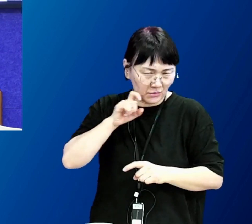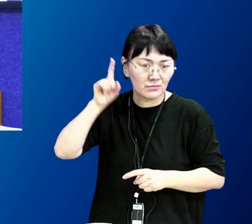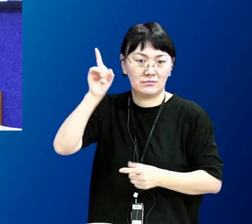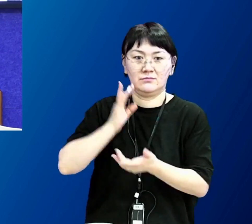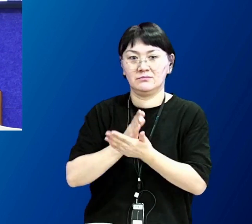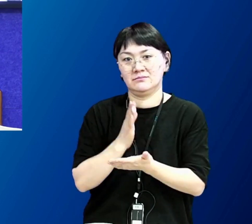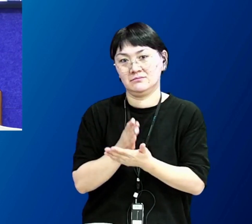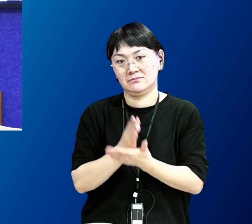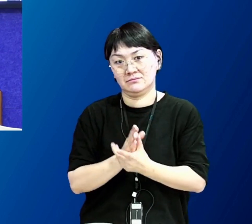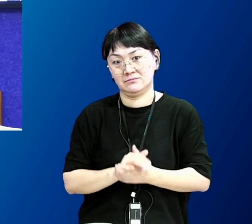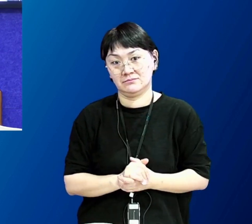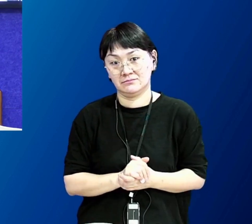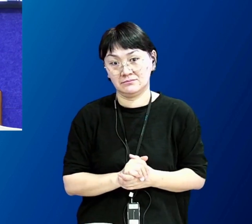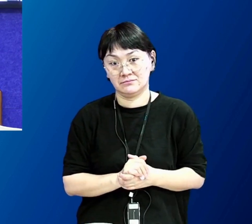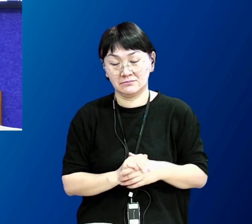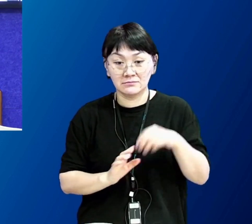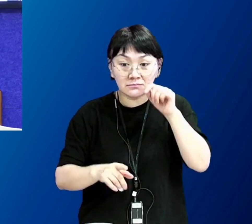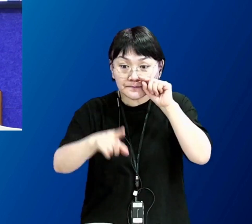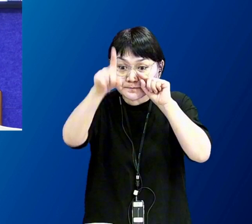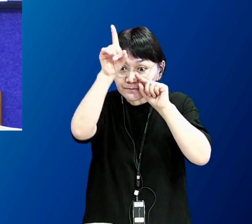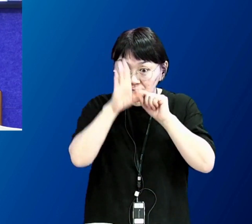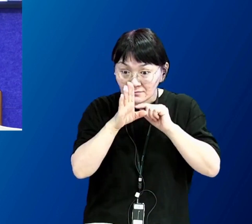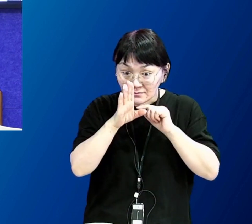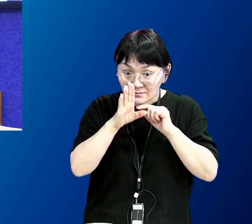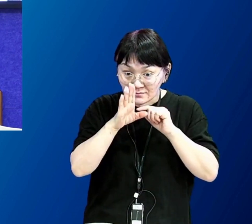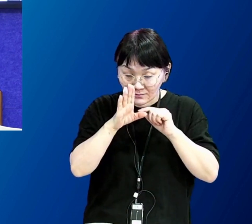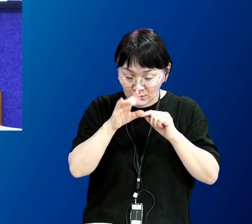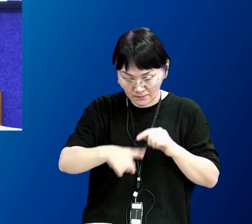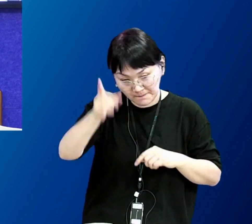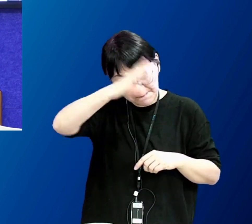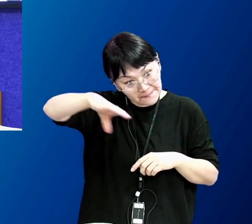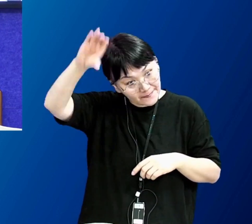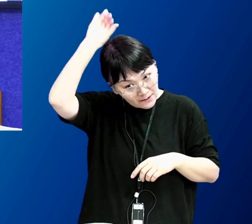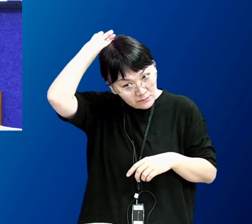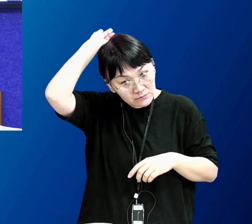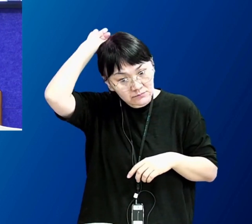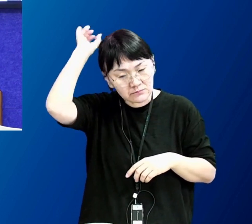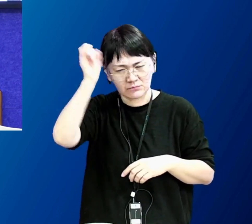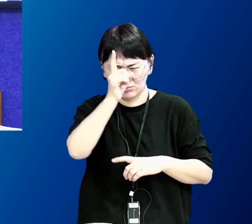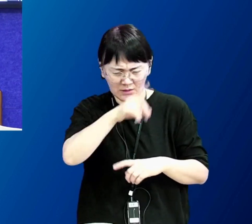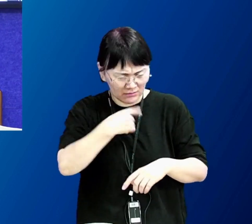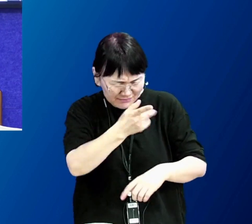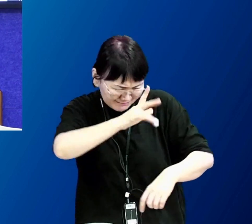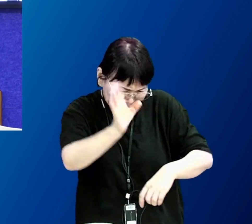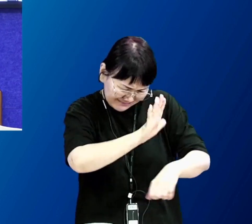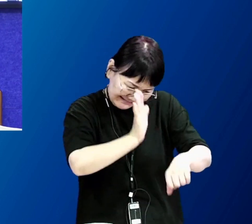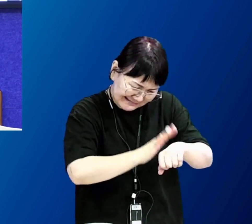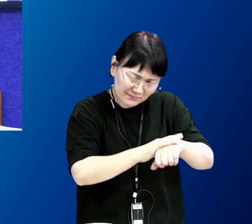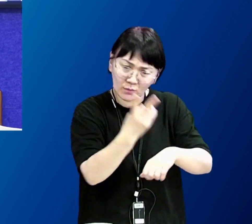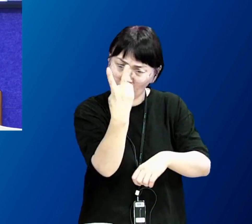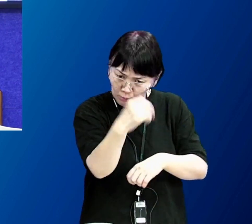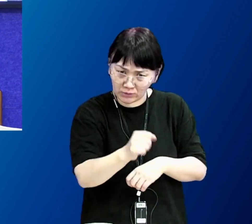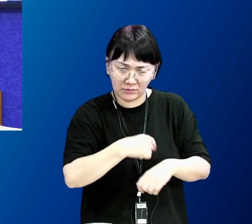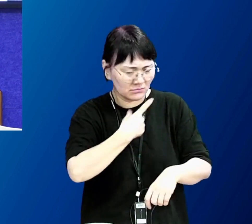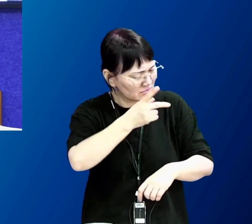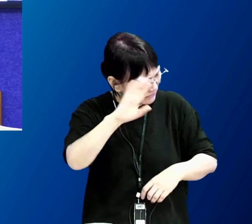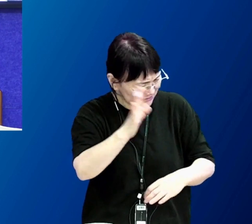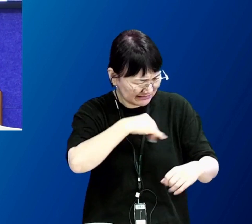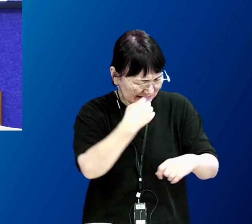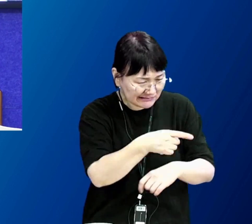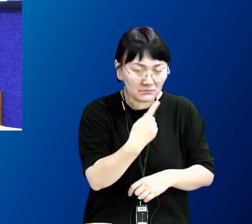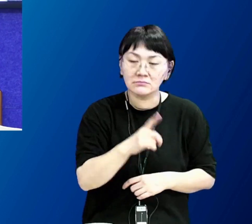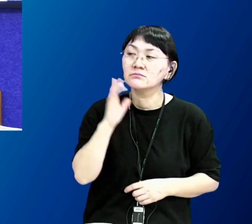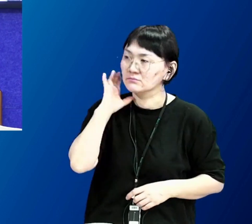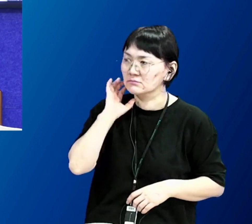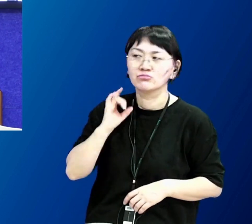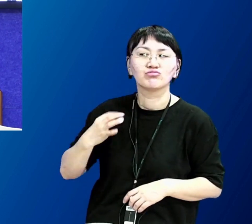байгаа. Бурхан ийм Соломонд хоёр чудаа үзэгдэн түн сануулсан баг. Тэгээ тэрээр